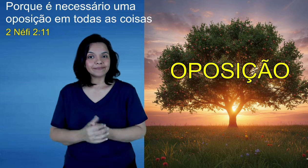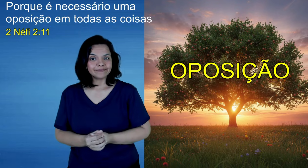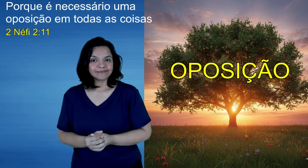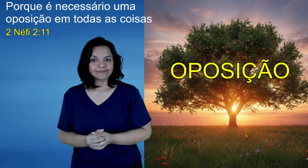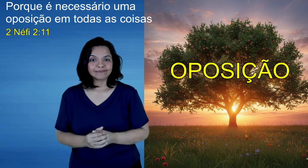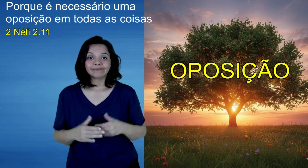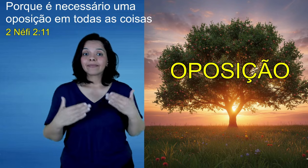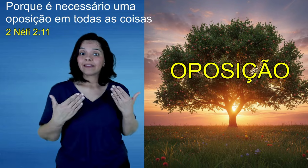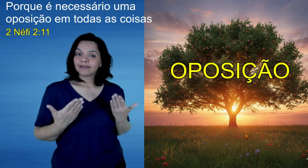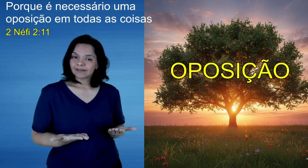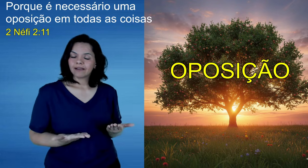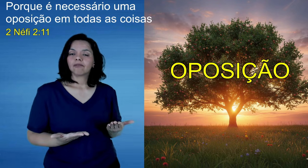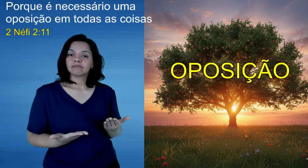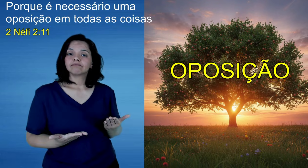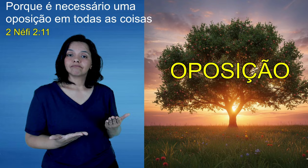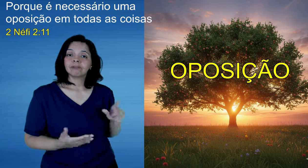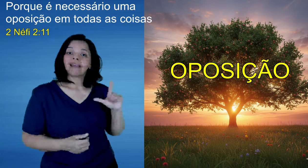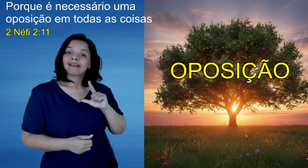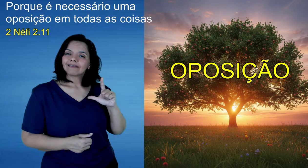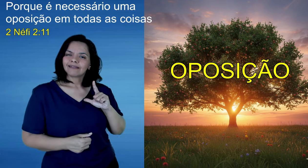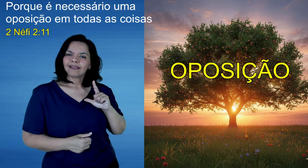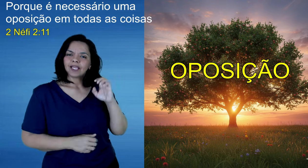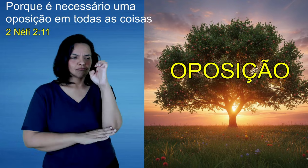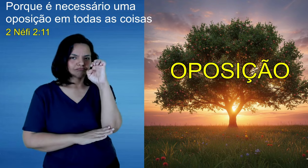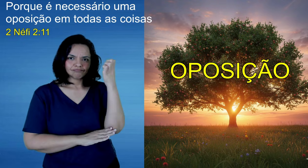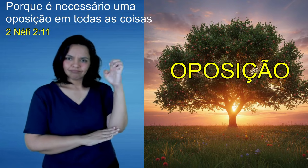tem a liberdade de escolha e mostrar a Deus.